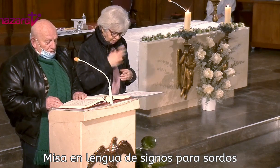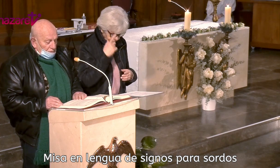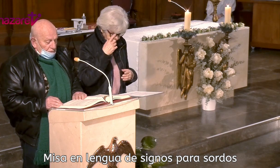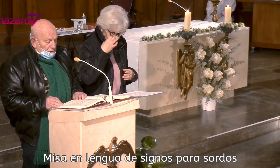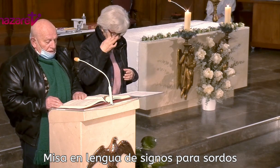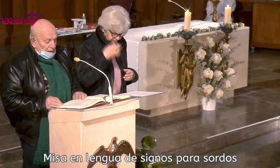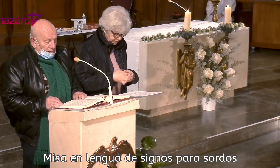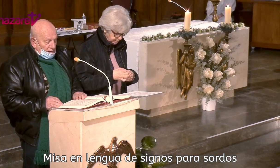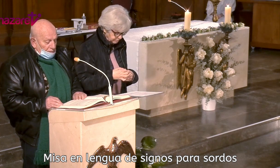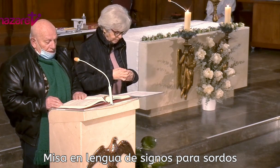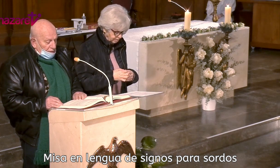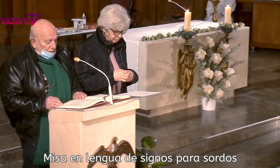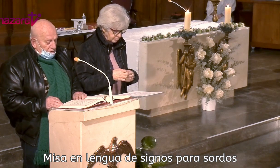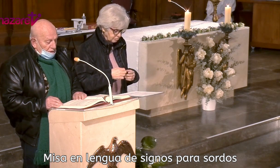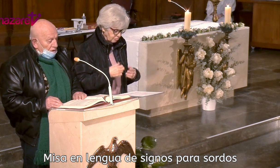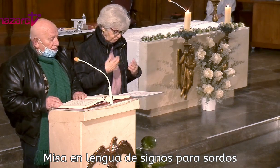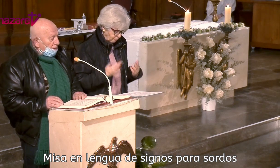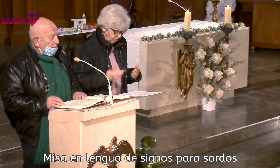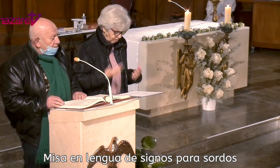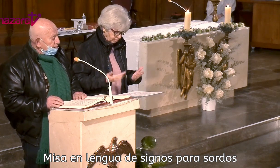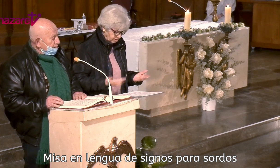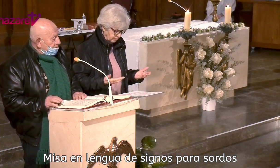no será vano en el Señor.